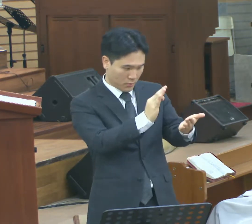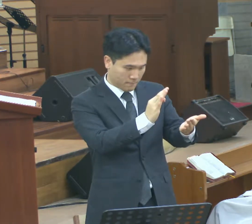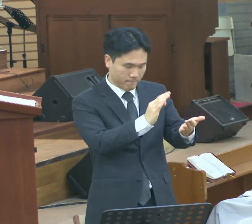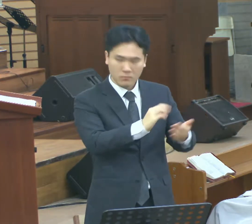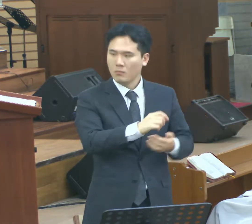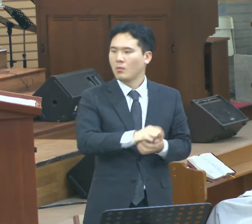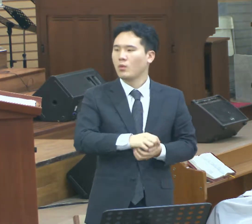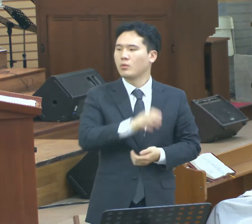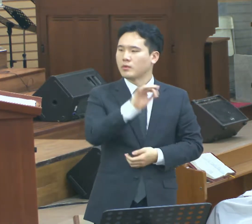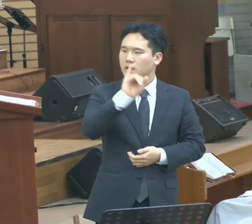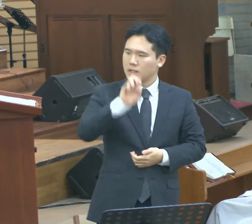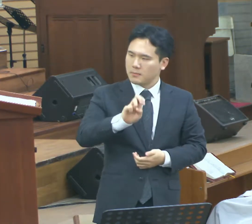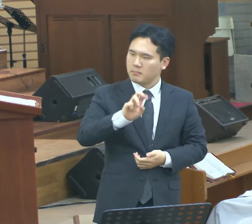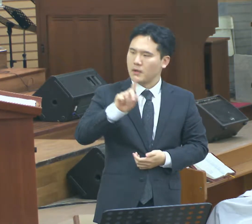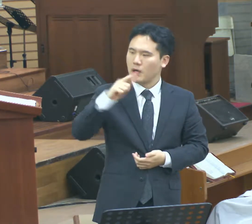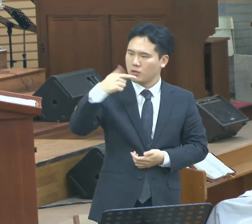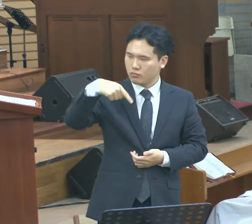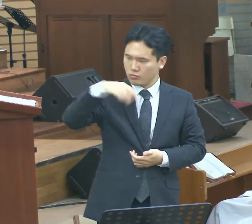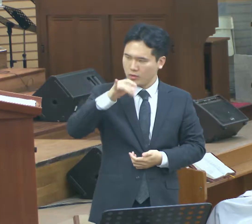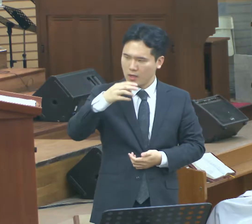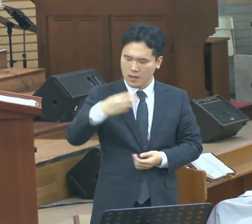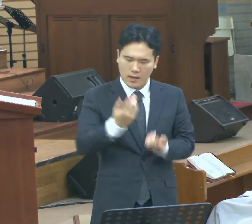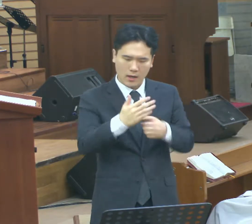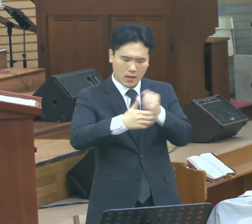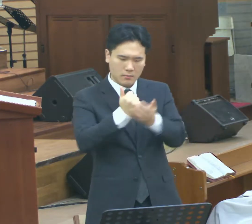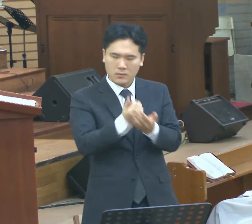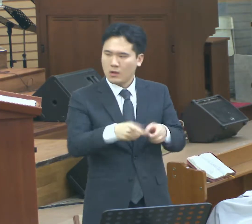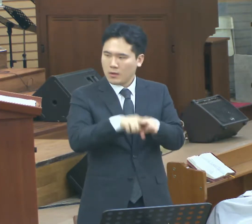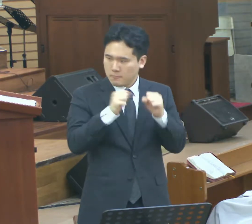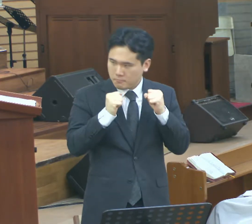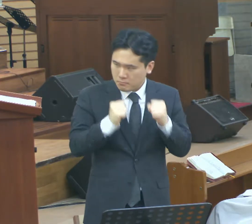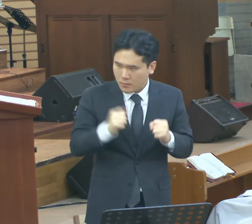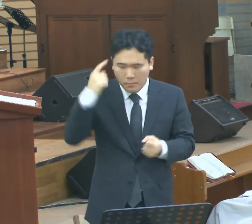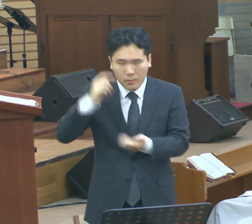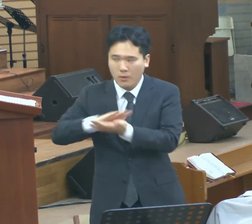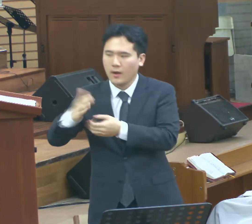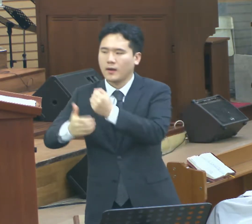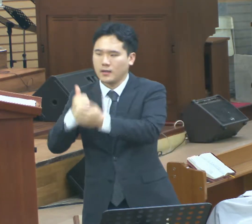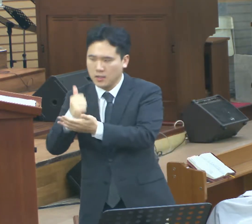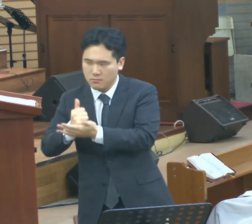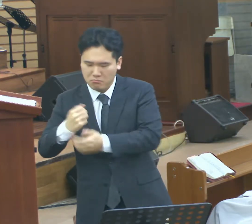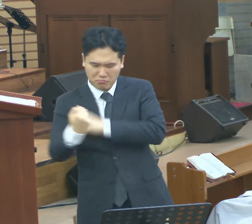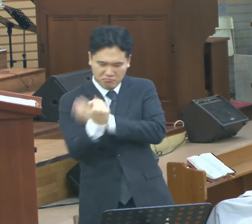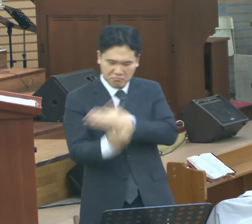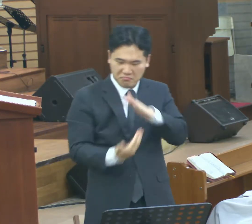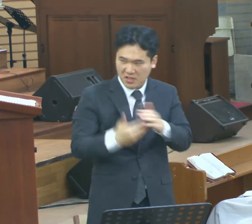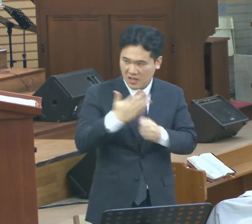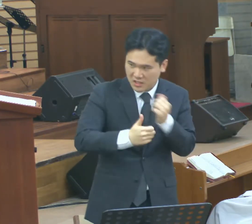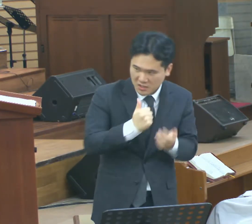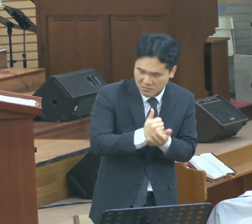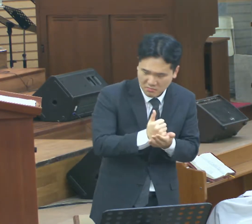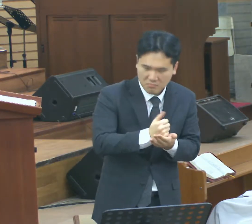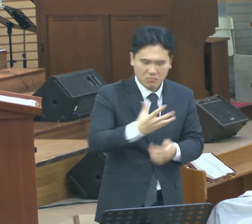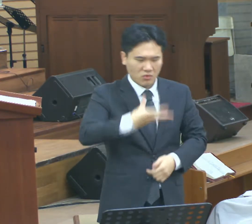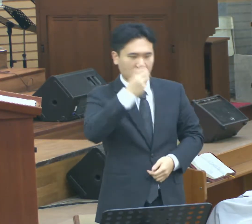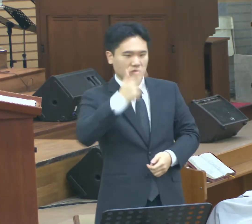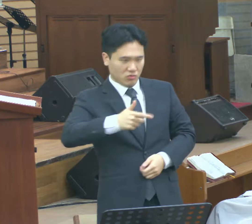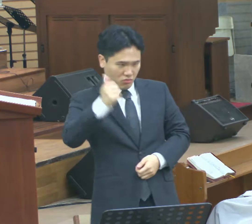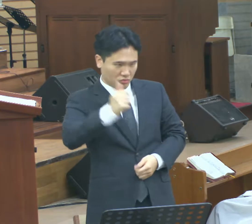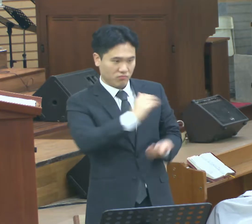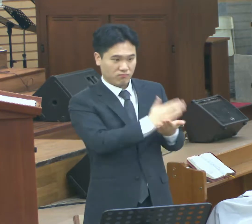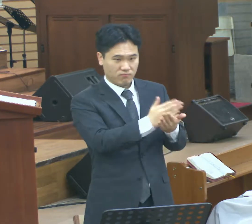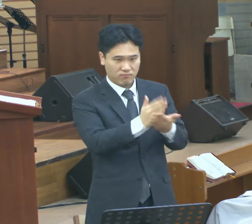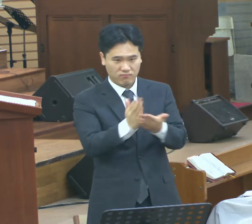하나님, 거룩하신 주, 영원하신 하나님, 만군의 여호와, 또 많아요. 하나님은 다양한 이름을 갖고